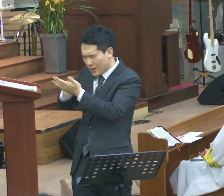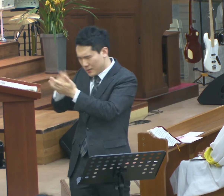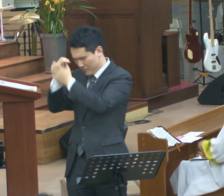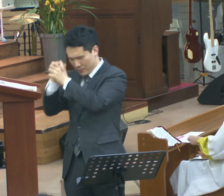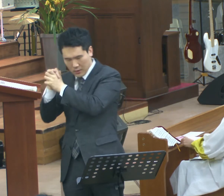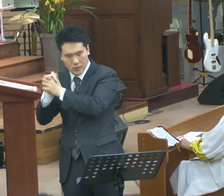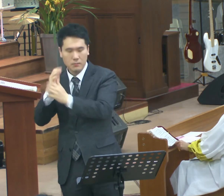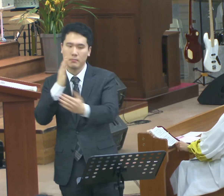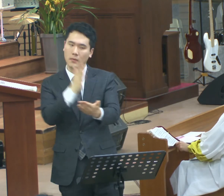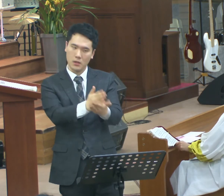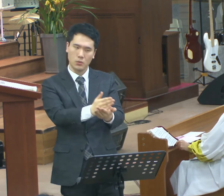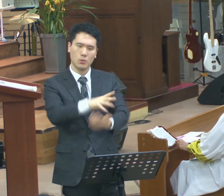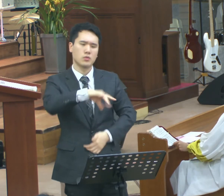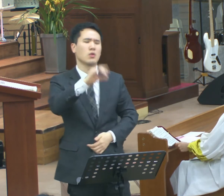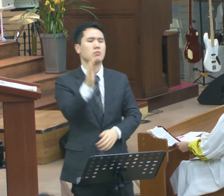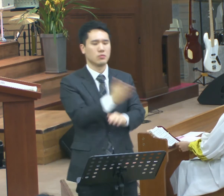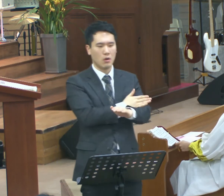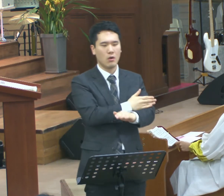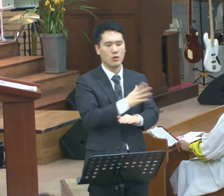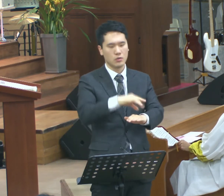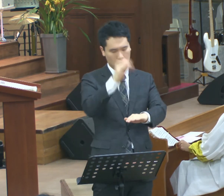하는 거지만 앞부분에서 기도해야 돼요.